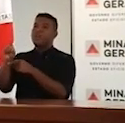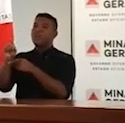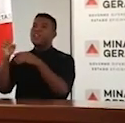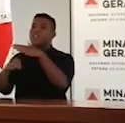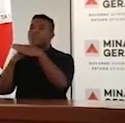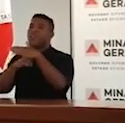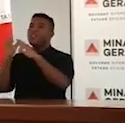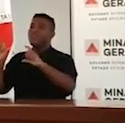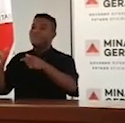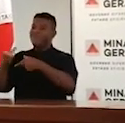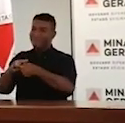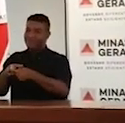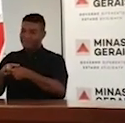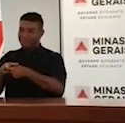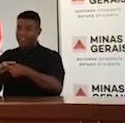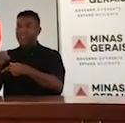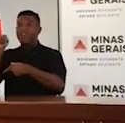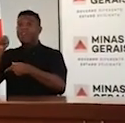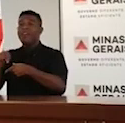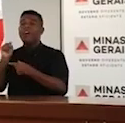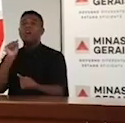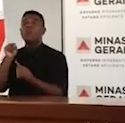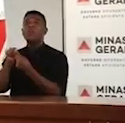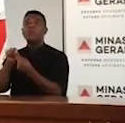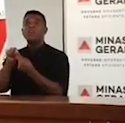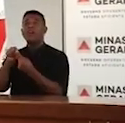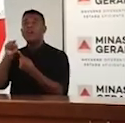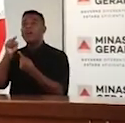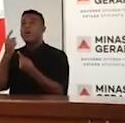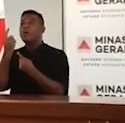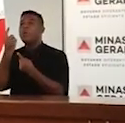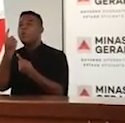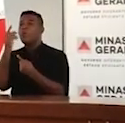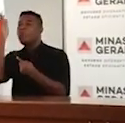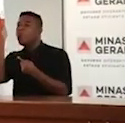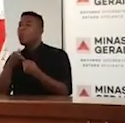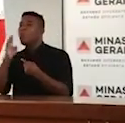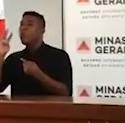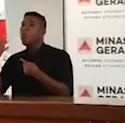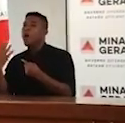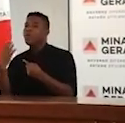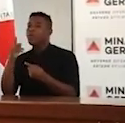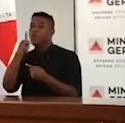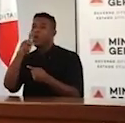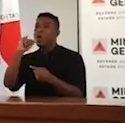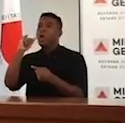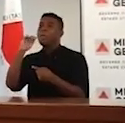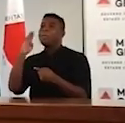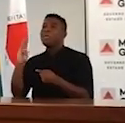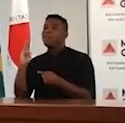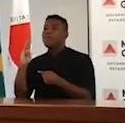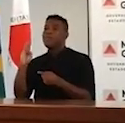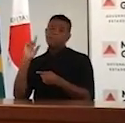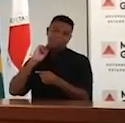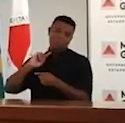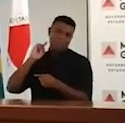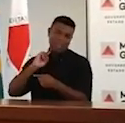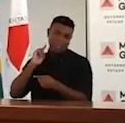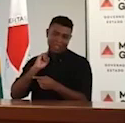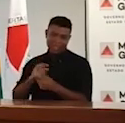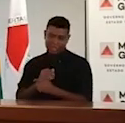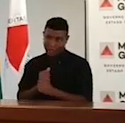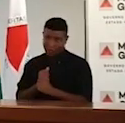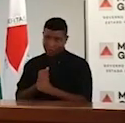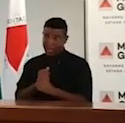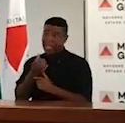representam aproximadamente um quarto do PIB mineiro e 60% dos empregos aqui em Minas Gerais,